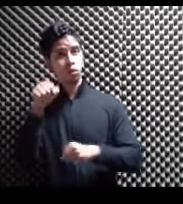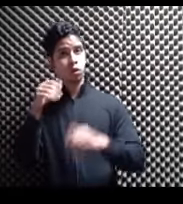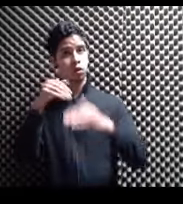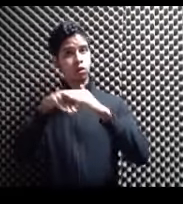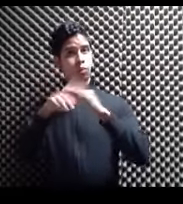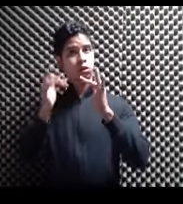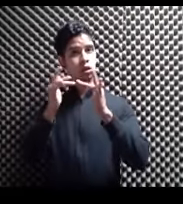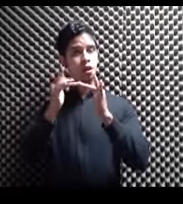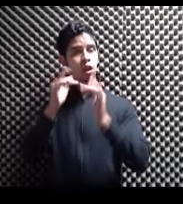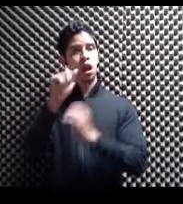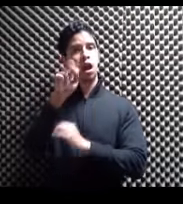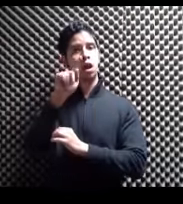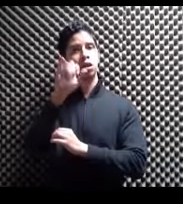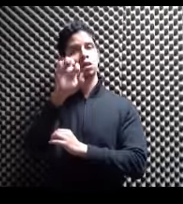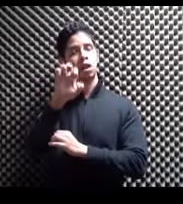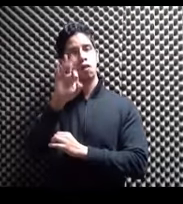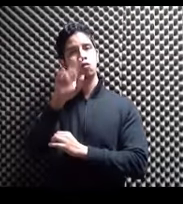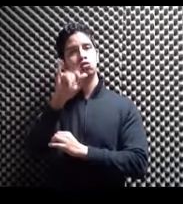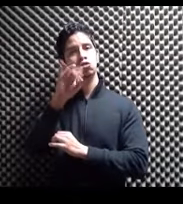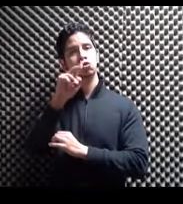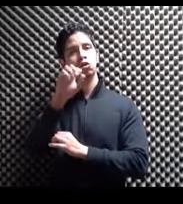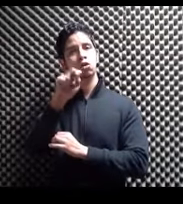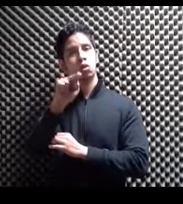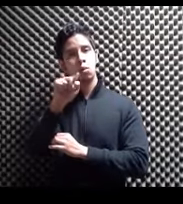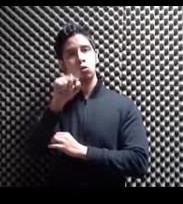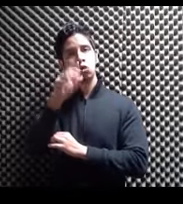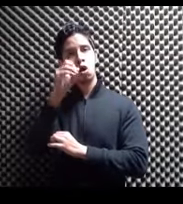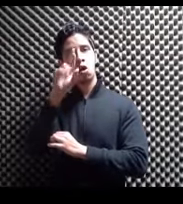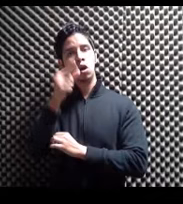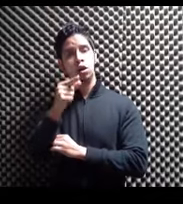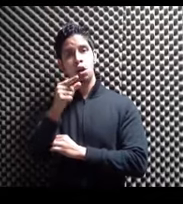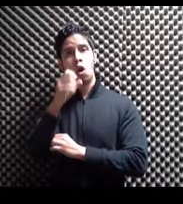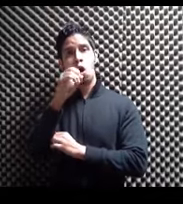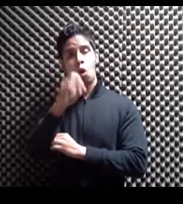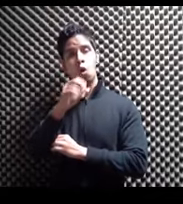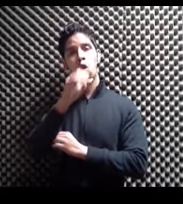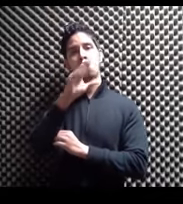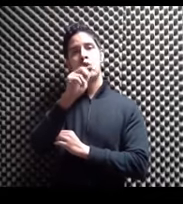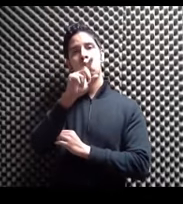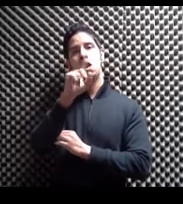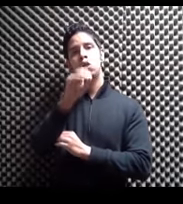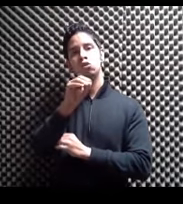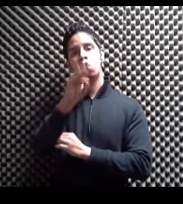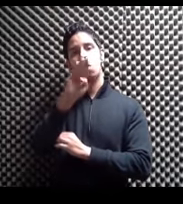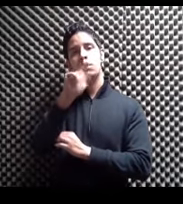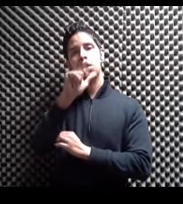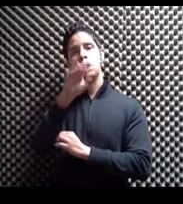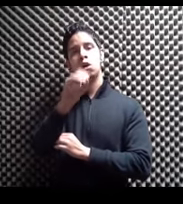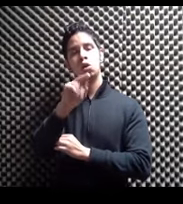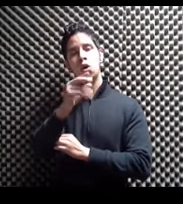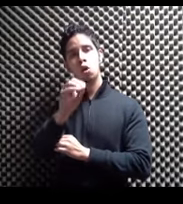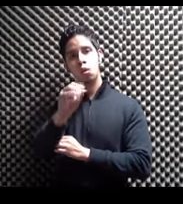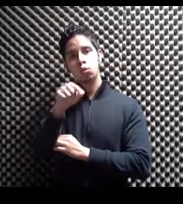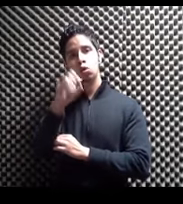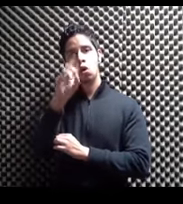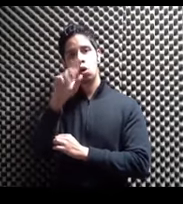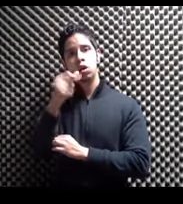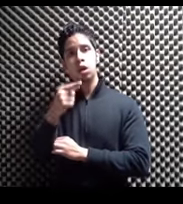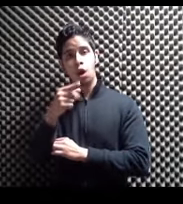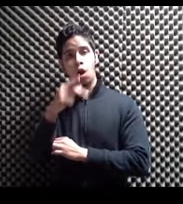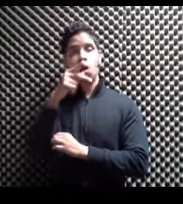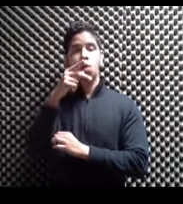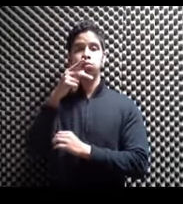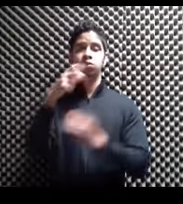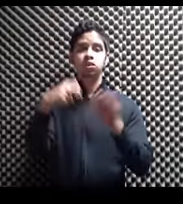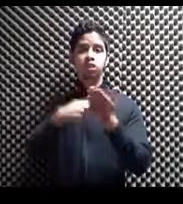artefusion.org, por cuarzoblanco.org y también por prpop.org. Ahí está, mira. Todo el mundo. Cada vez lo digo más corridito.